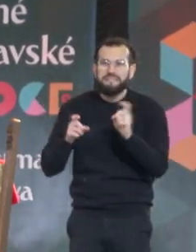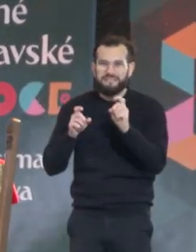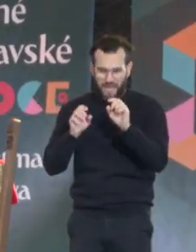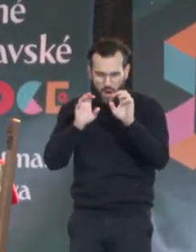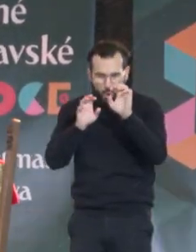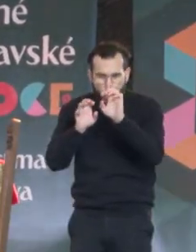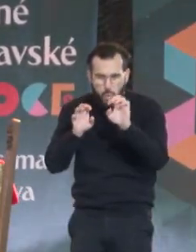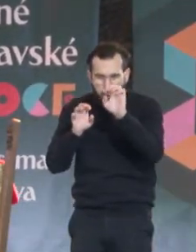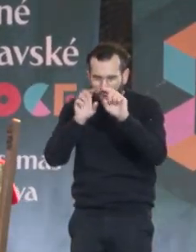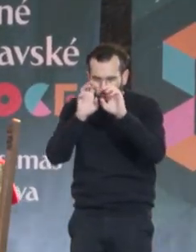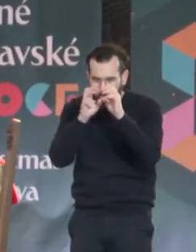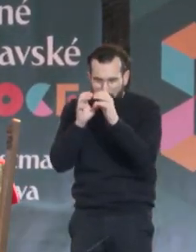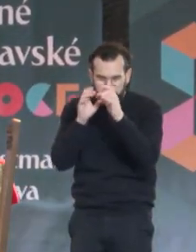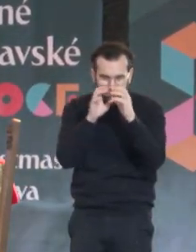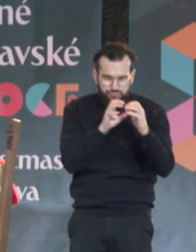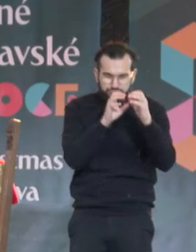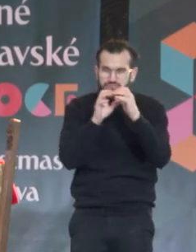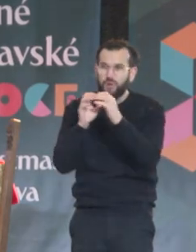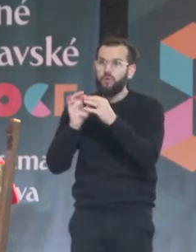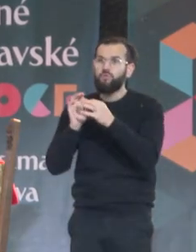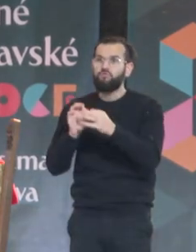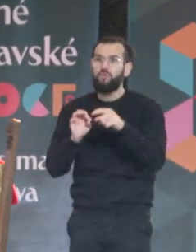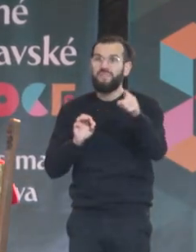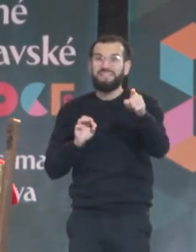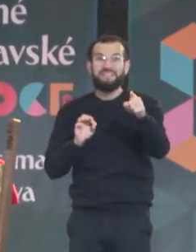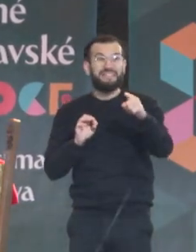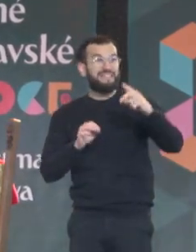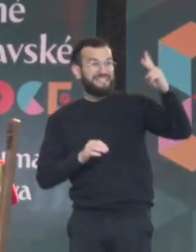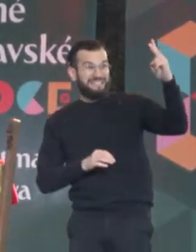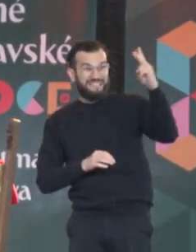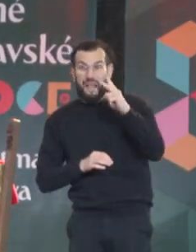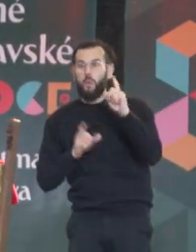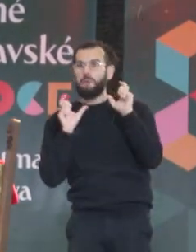tmy, ktoré vysávajú z ich domu slnečný svit.